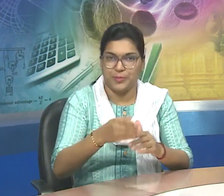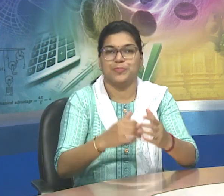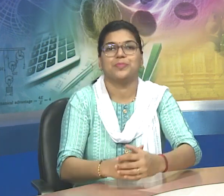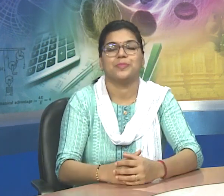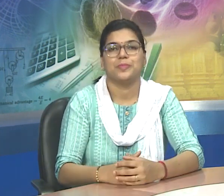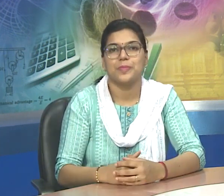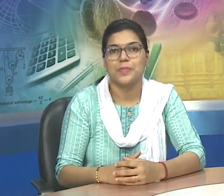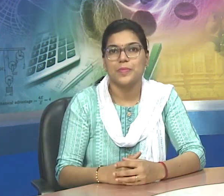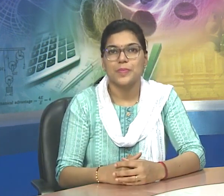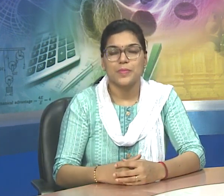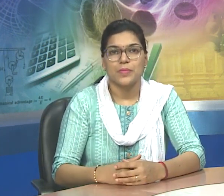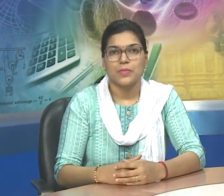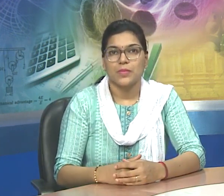समझा।